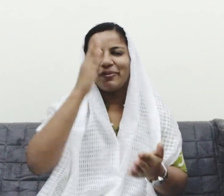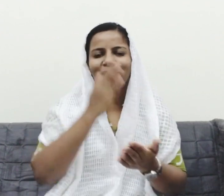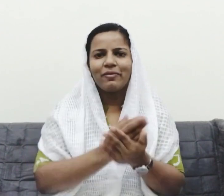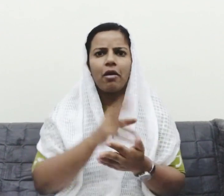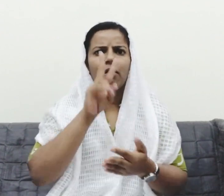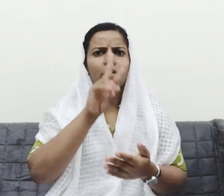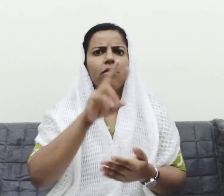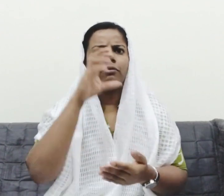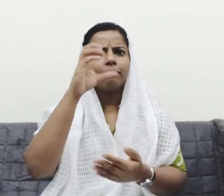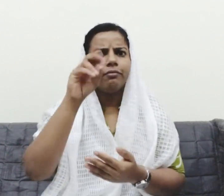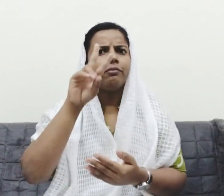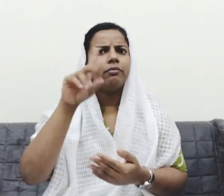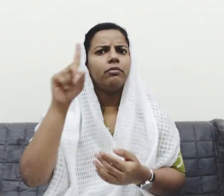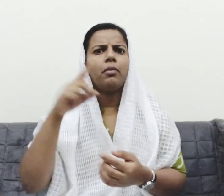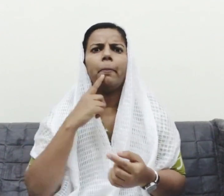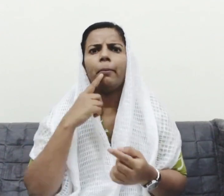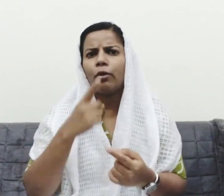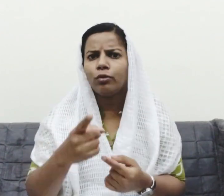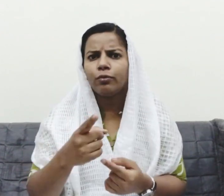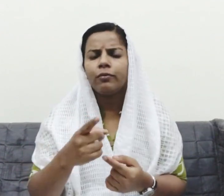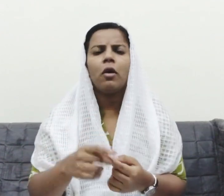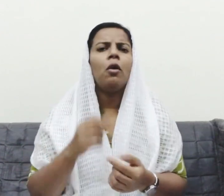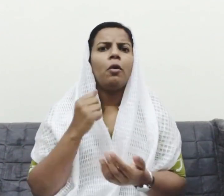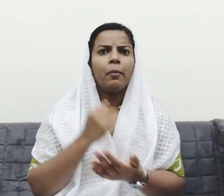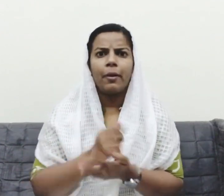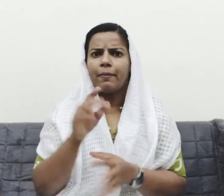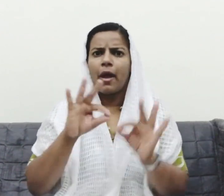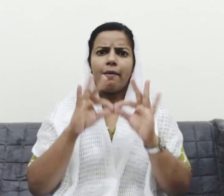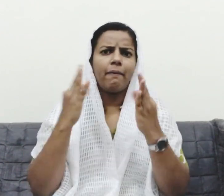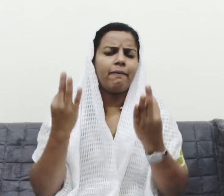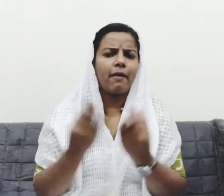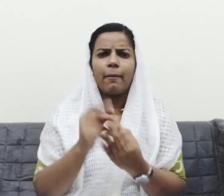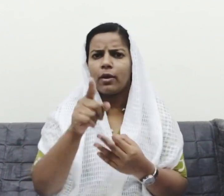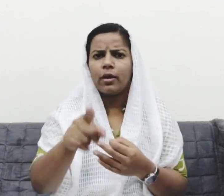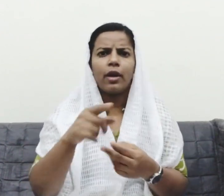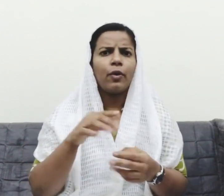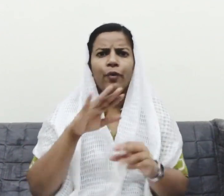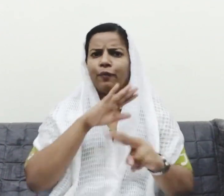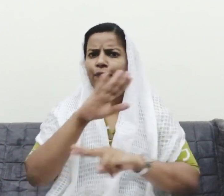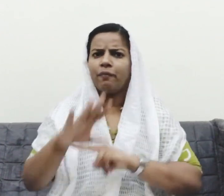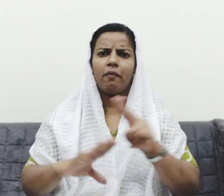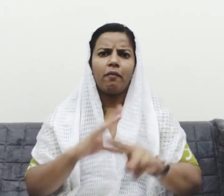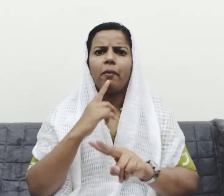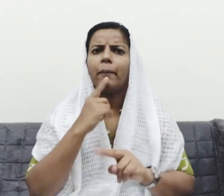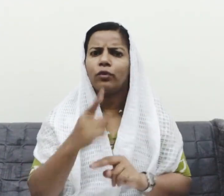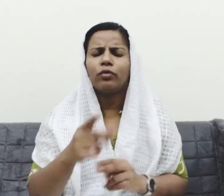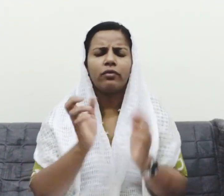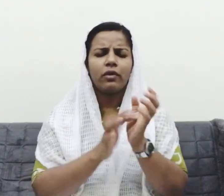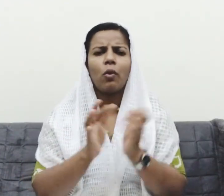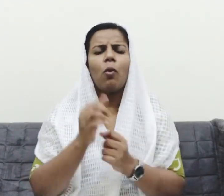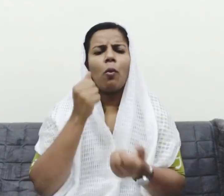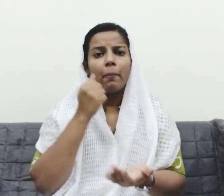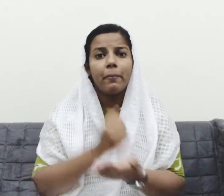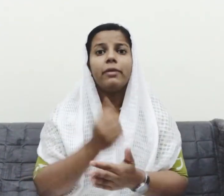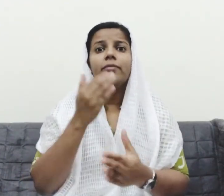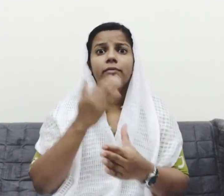കർത്താവ് എന്നോട് 2021 ഒരു പ്രോമിസ് പറഞ്ഞിട്ടുണ്ടെങ്കിൽ, കർത്താവ് എന്റെ കുടുംബത്തോടൊരു വാഗ്ദത്തം പറഞ്ഞിട്ടുണ്ടെങ്കിൽ, കർത്താവ് അത് നിവർത്തിച്ചു തരും.